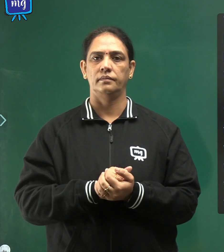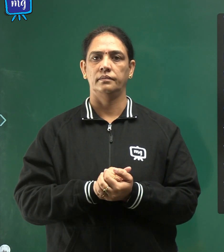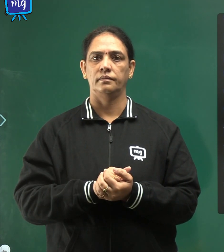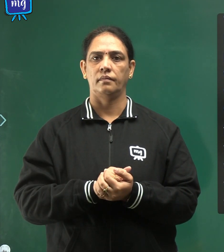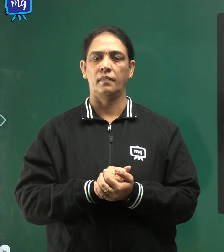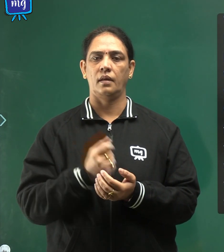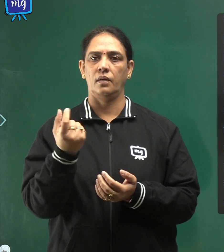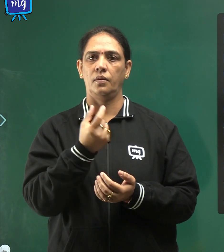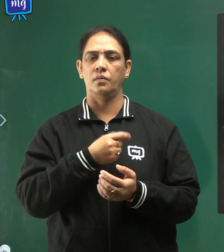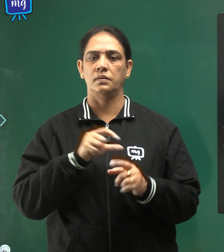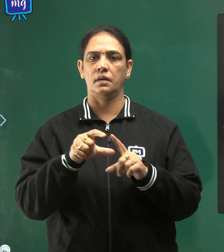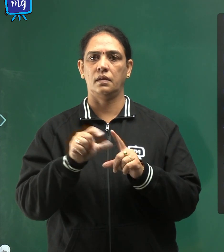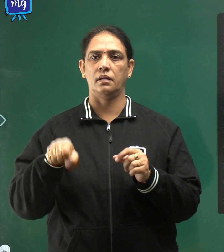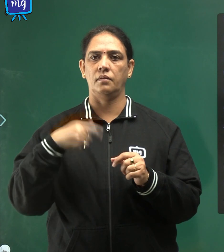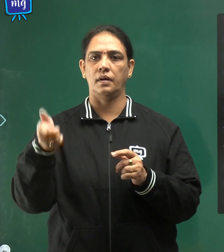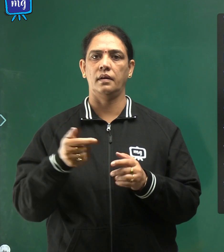प्रयोग करते हुए